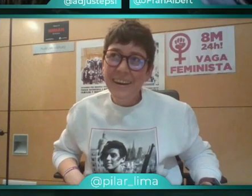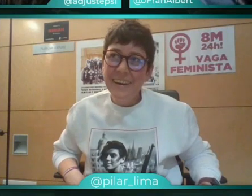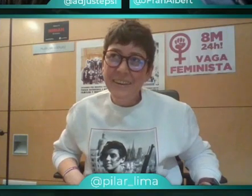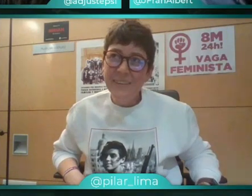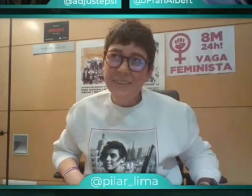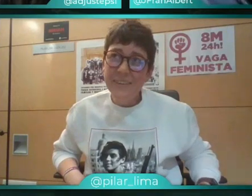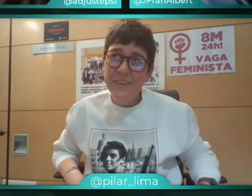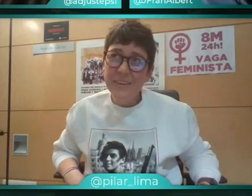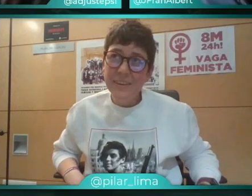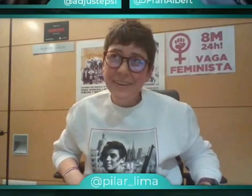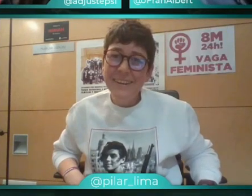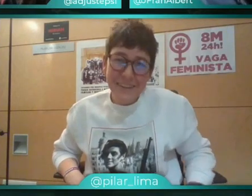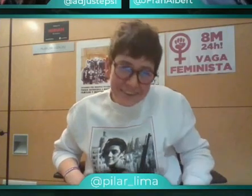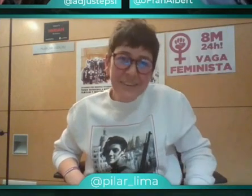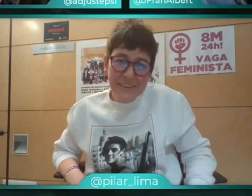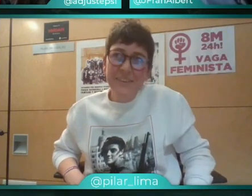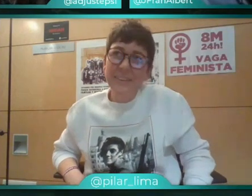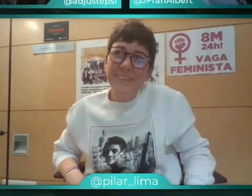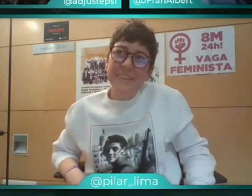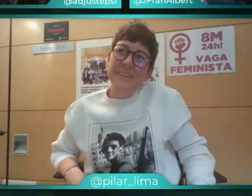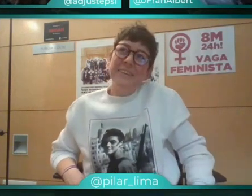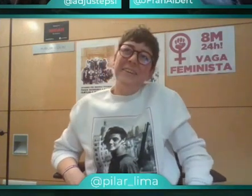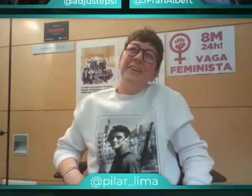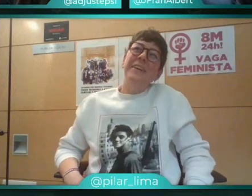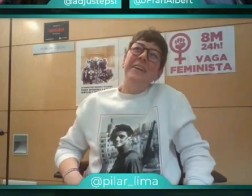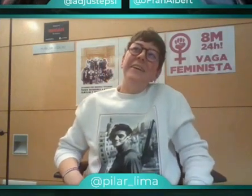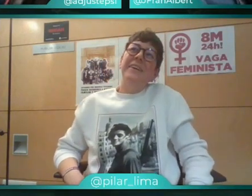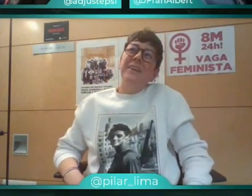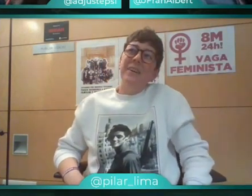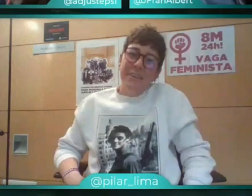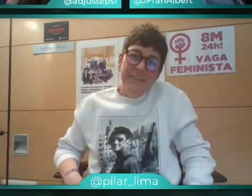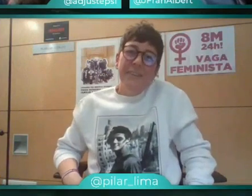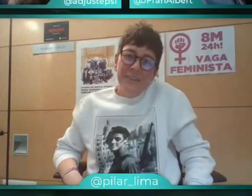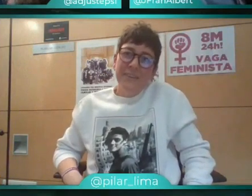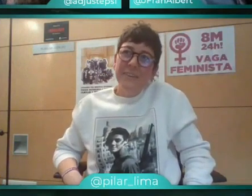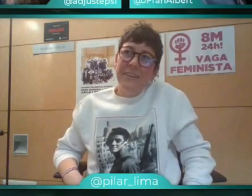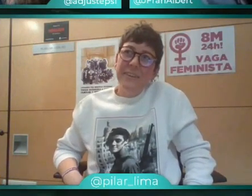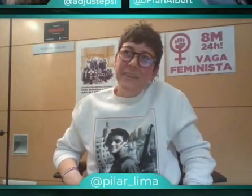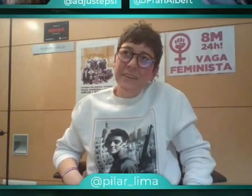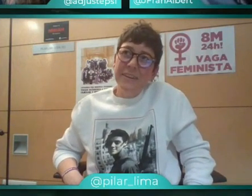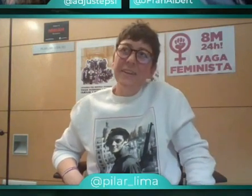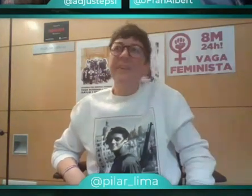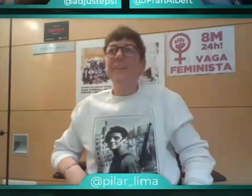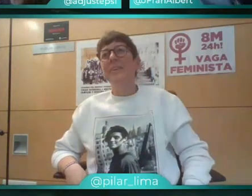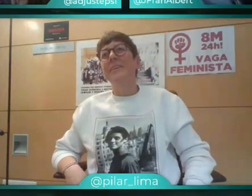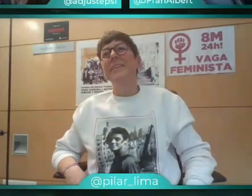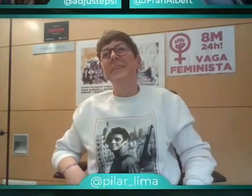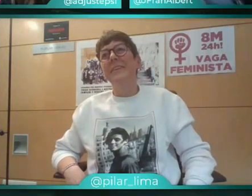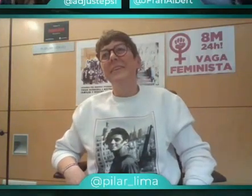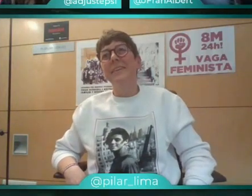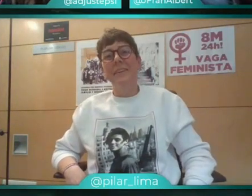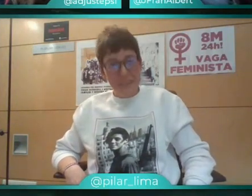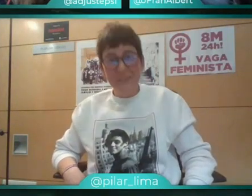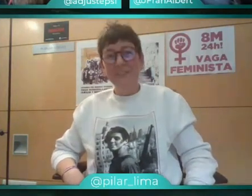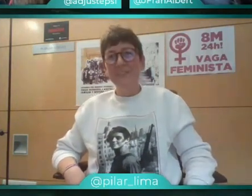mucho ánimo con lo que te viene adelante Pilar con el trabajo en los parlamentos y simplemente adelante y un